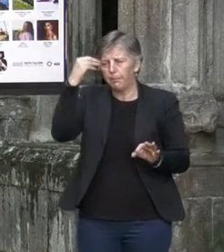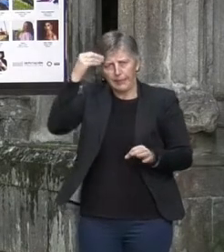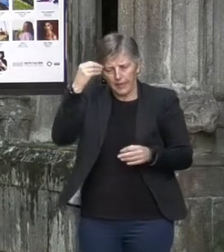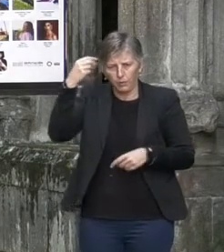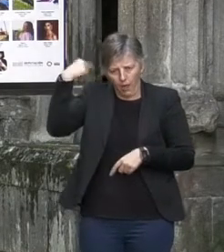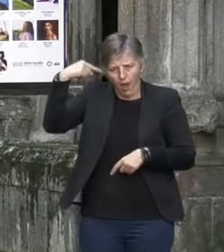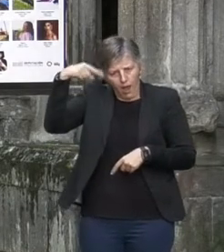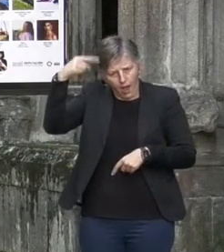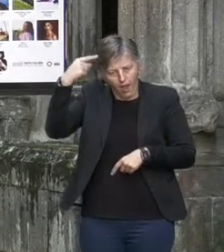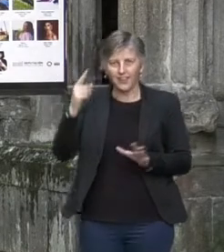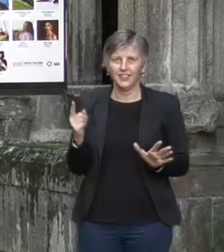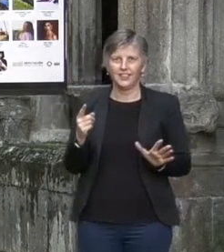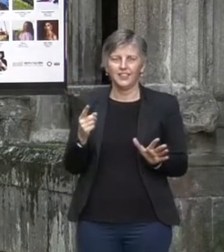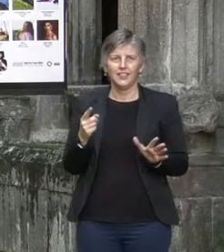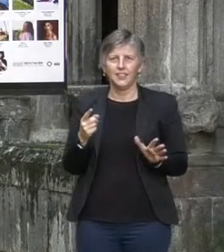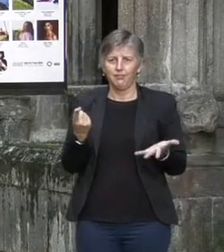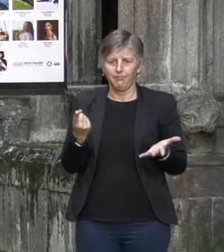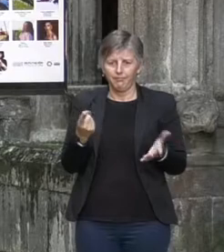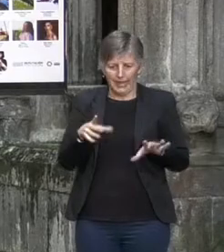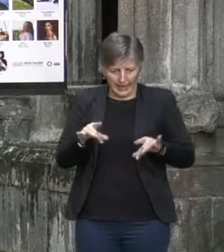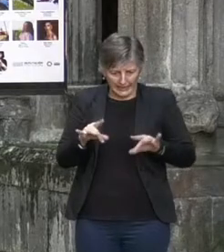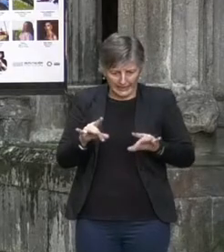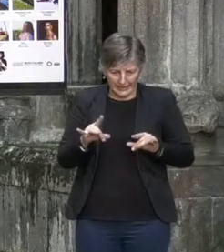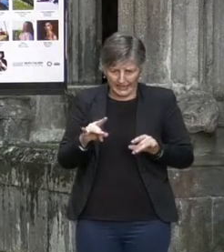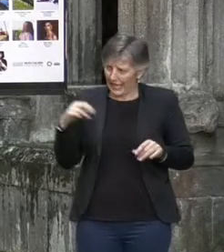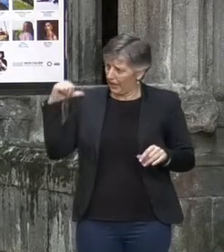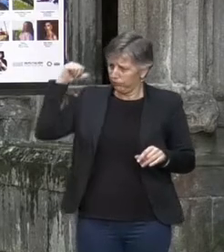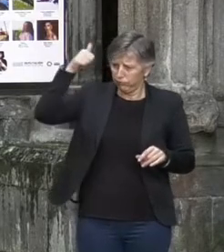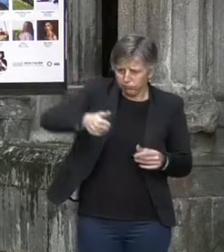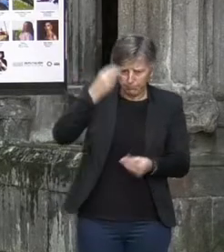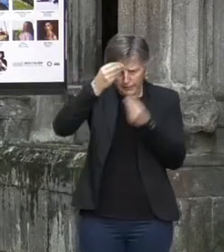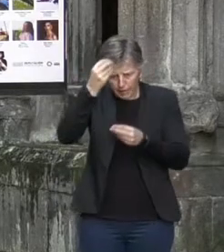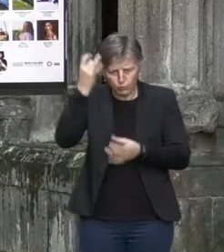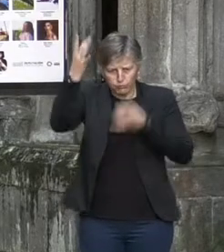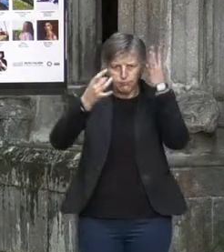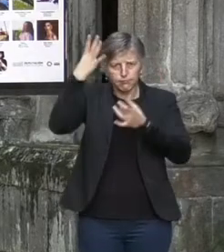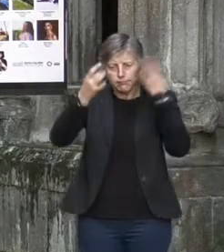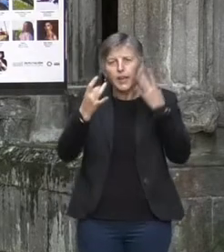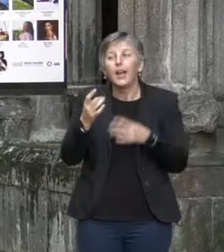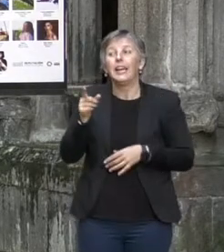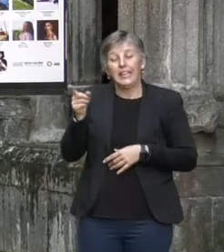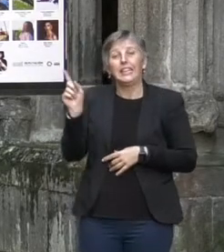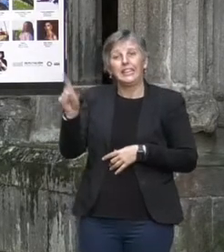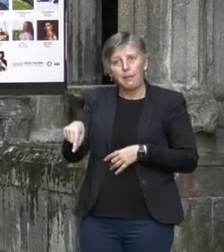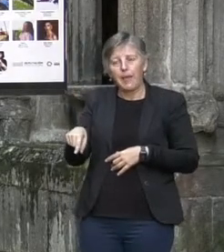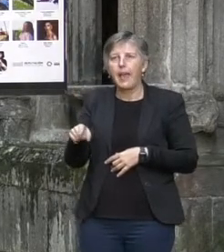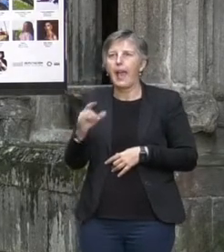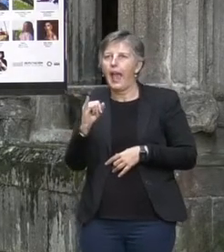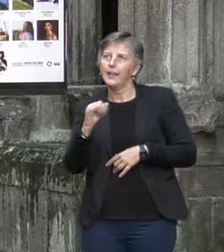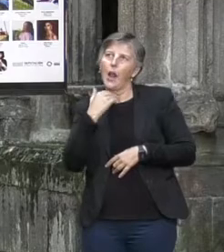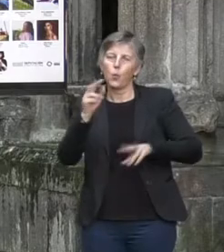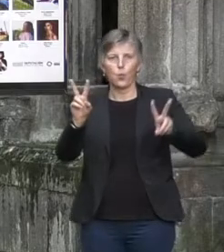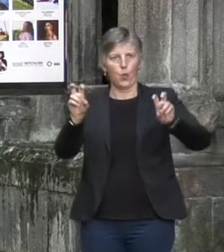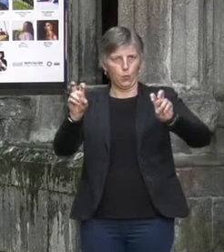rato, levamos dende que estamos na terra pensando e creando, pois tamén vai haber algo